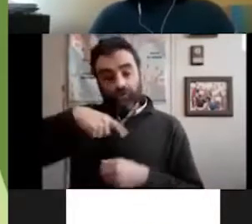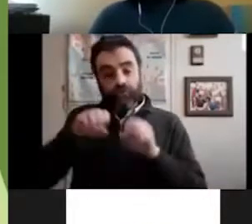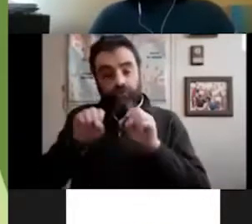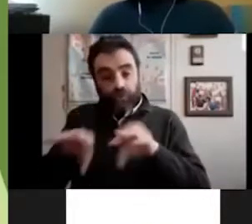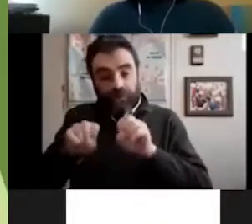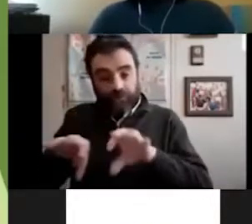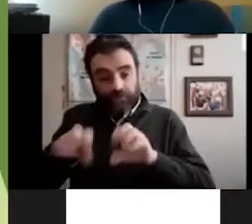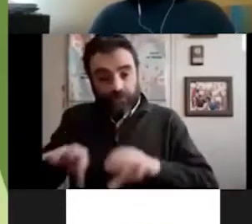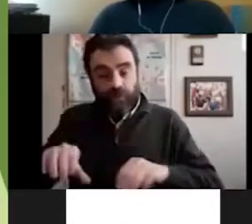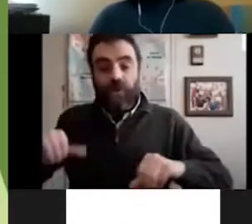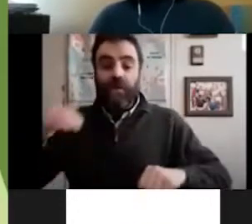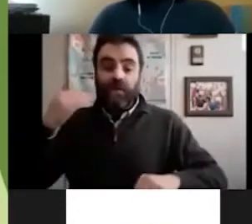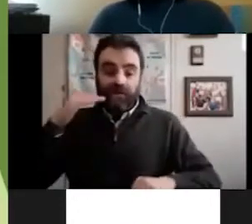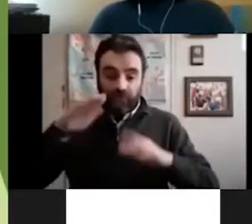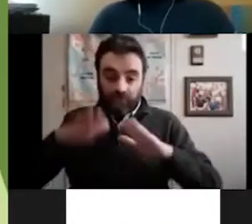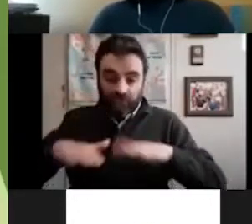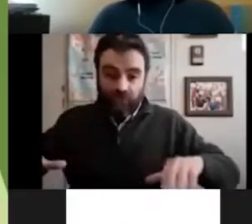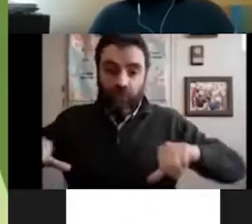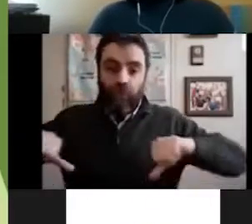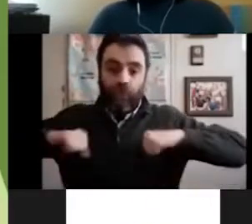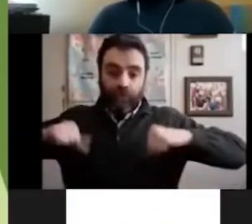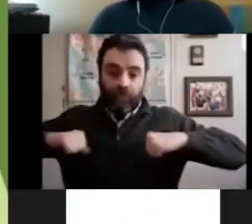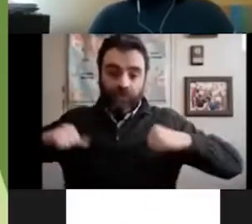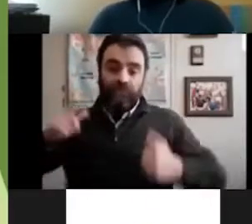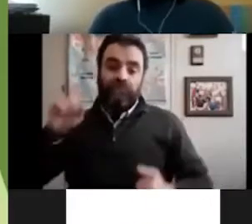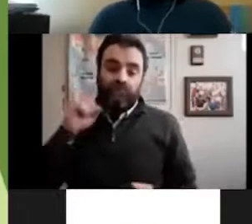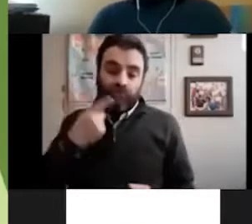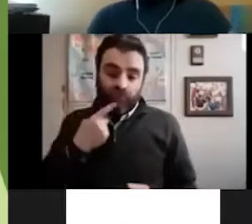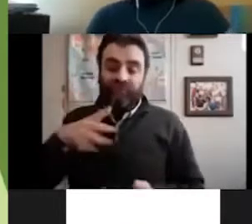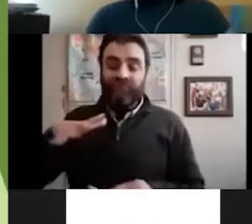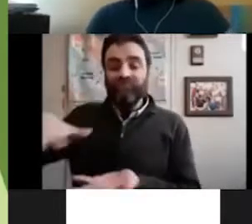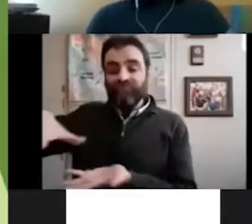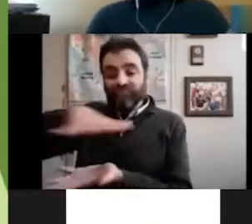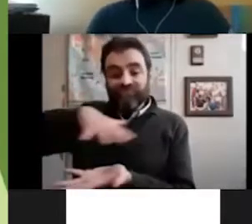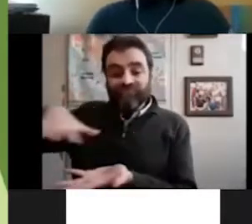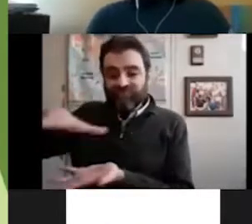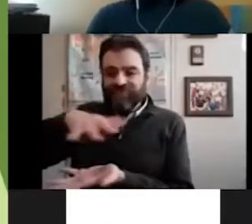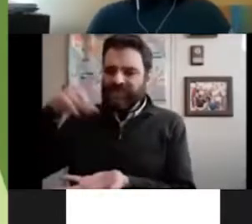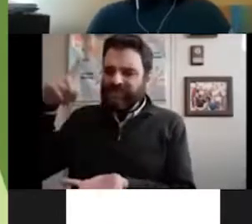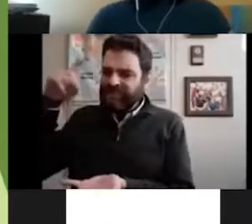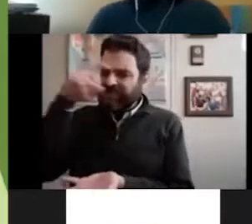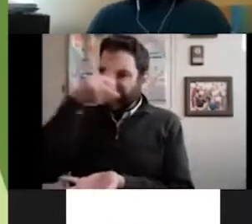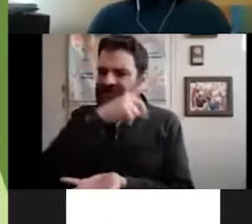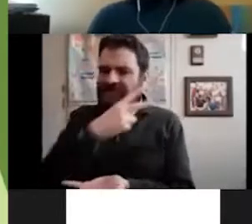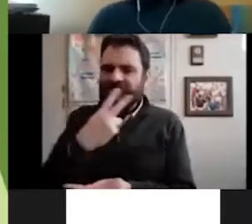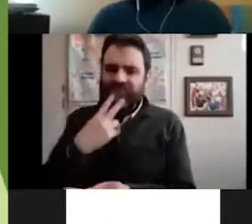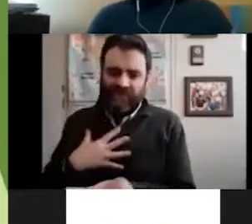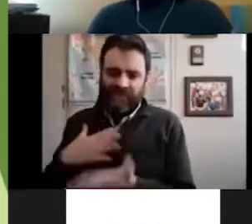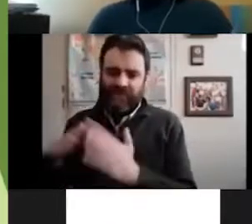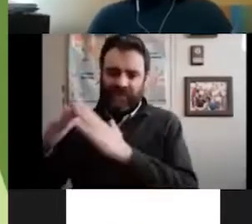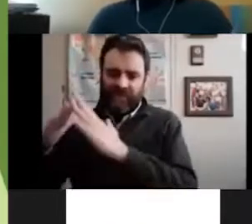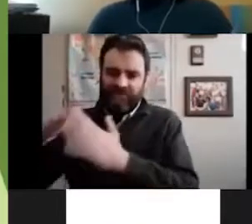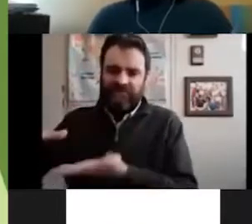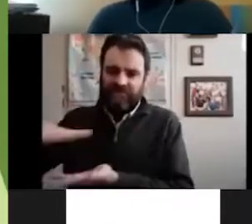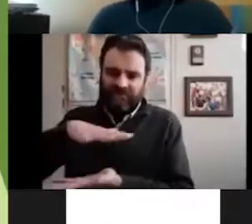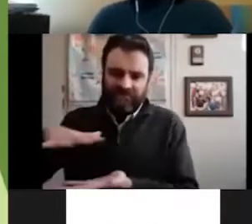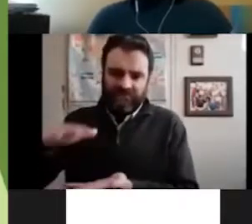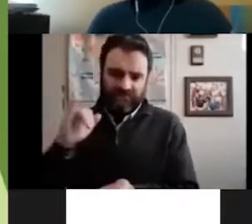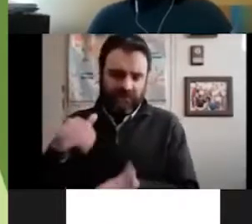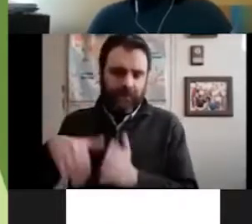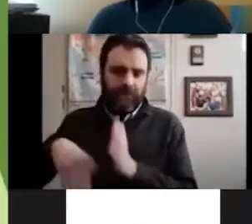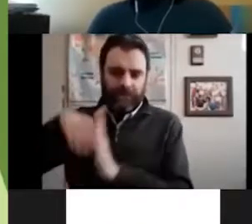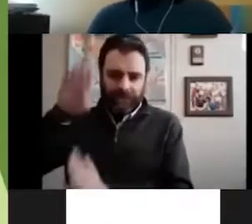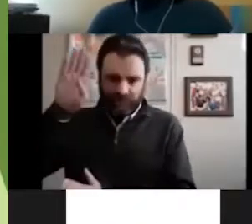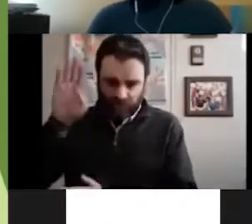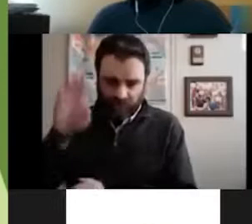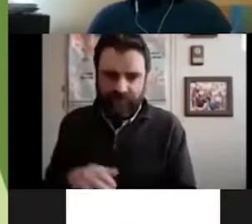entre sordos y oyentes, y nosotros enseñamos que a los niños y a los jóvenes sordos, que este contexto es difícil de